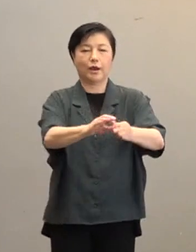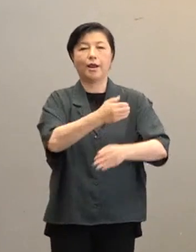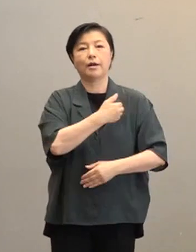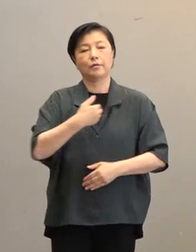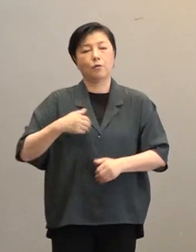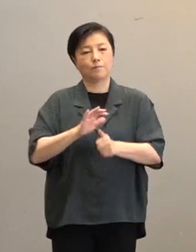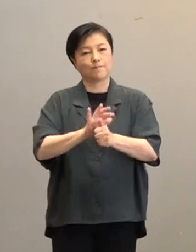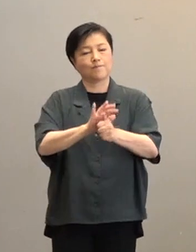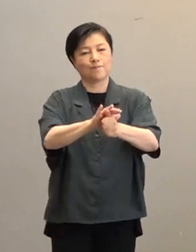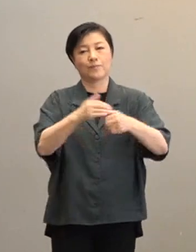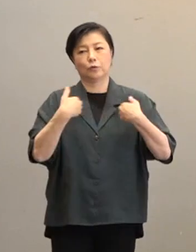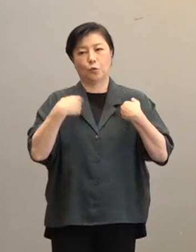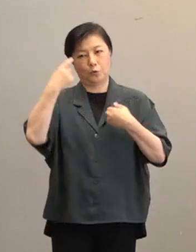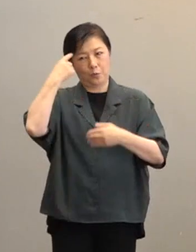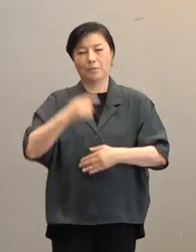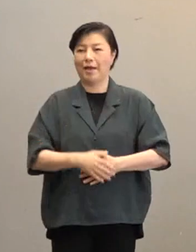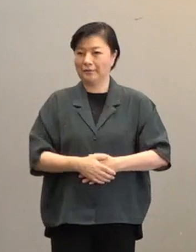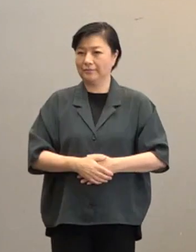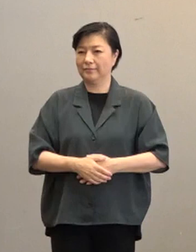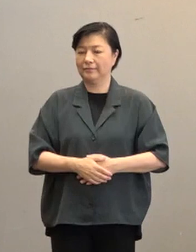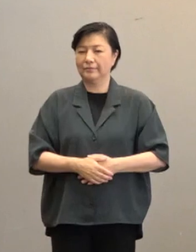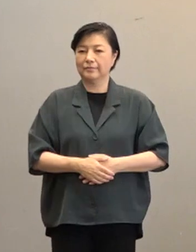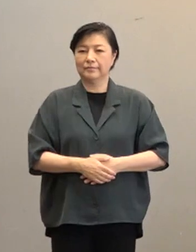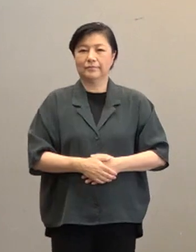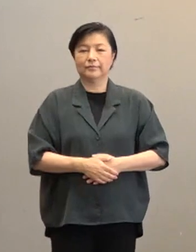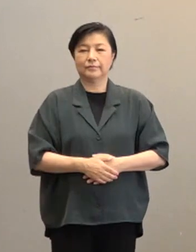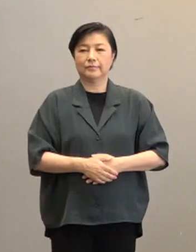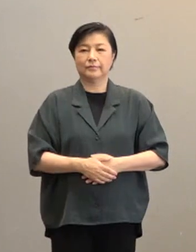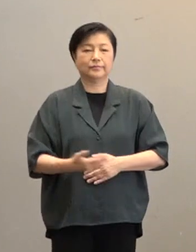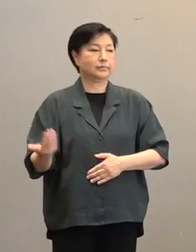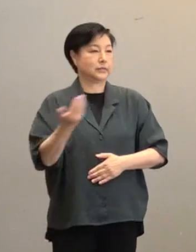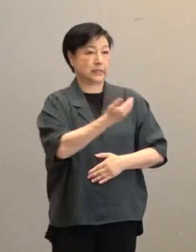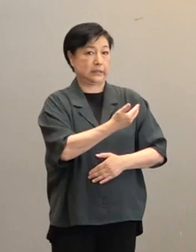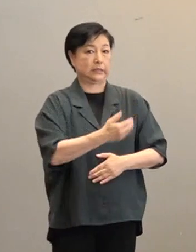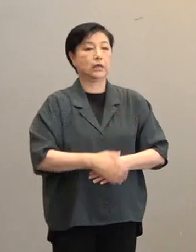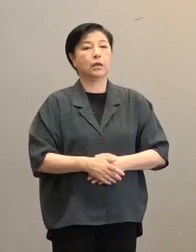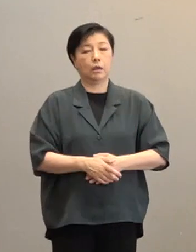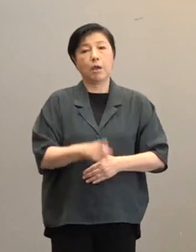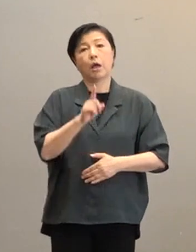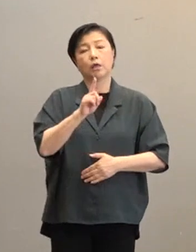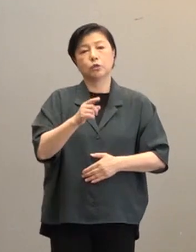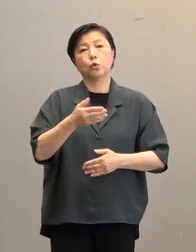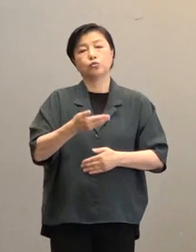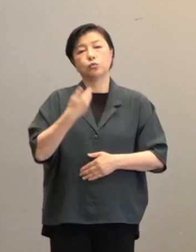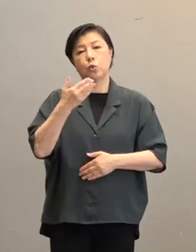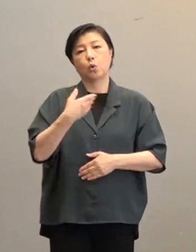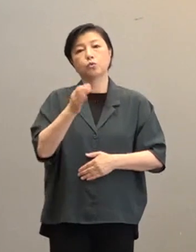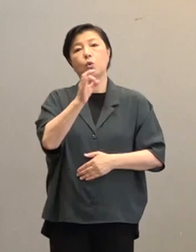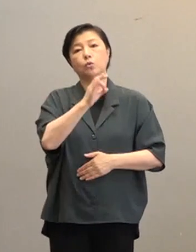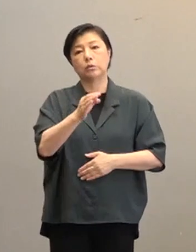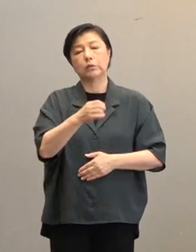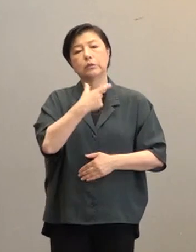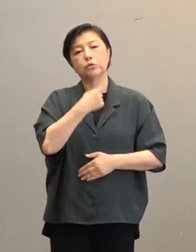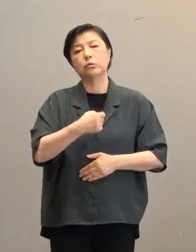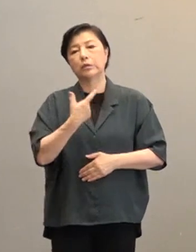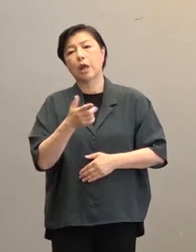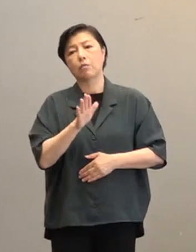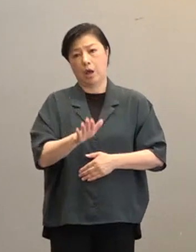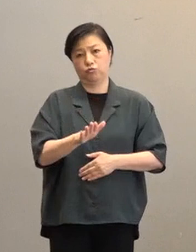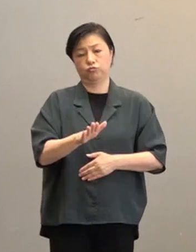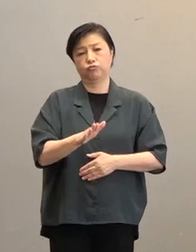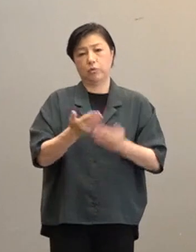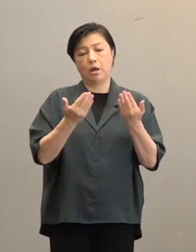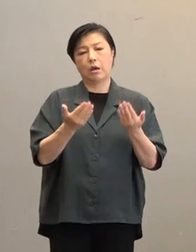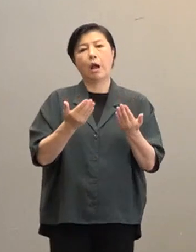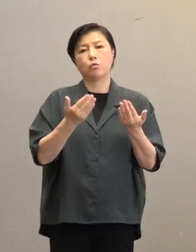ていく必要があると、そういうふうに思っています。 一つの食品ですので好き嫌いあると思います。学校の給食